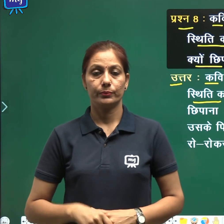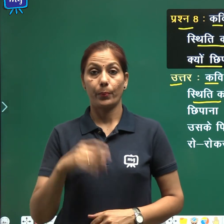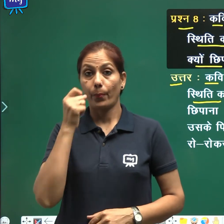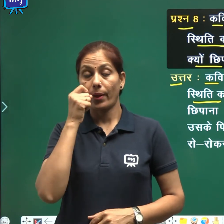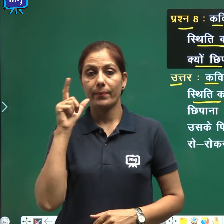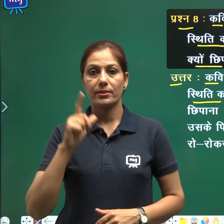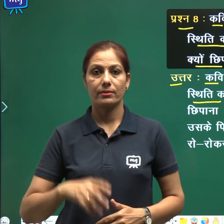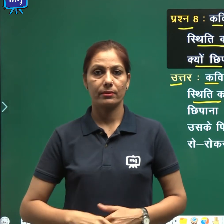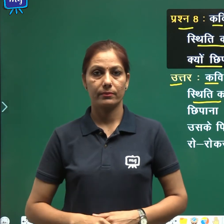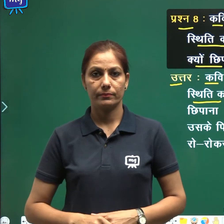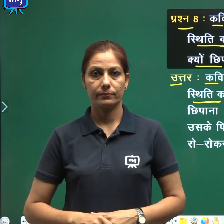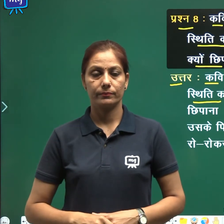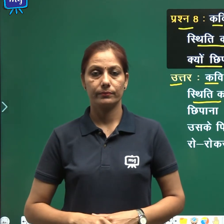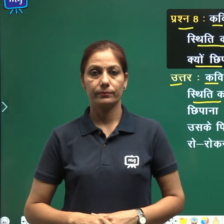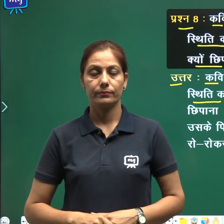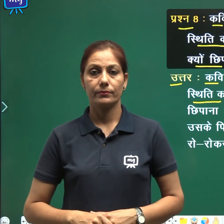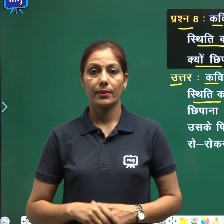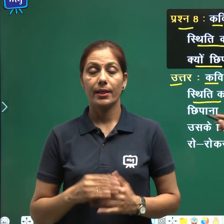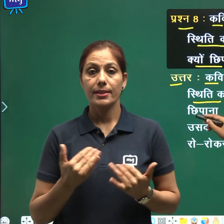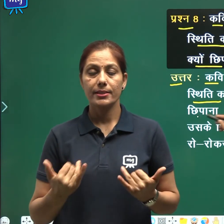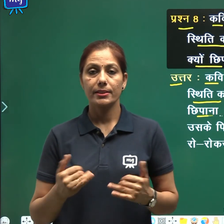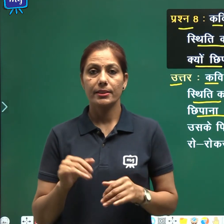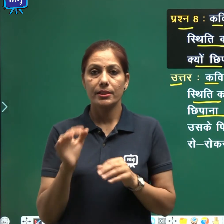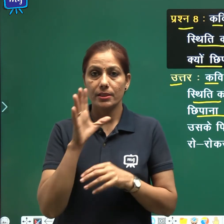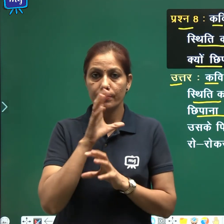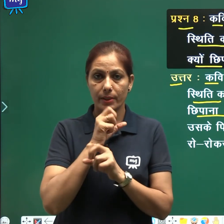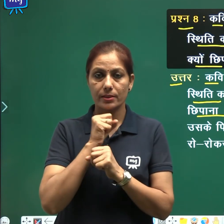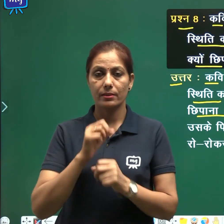पिता से इसलिए छिपाना चाहता है